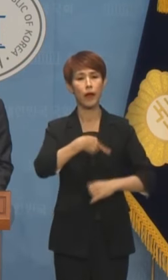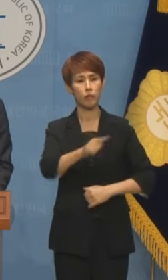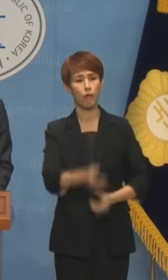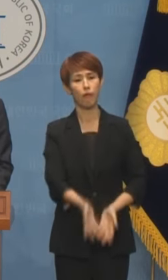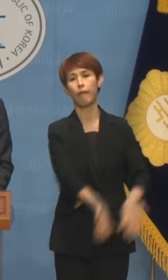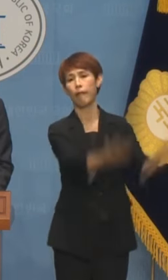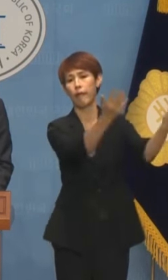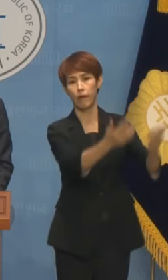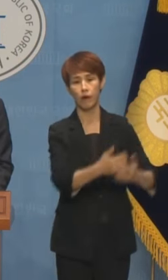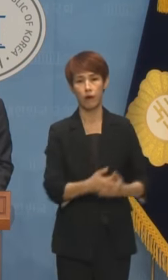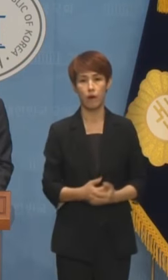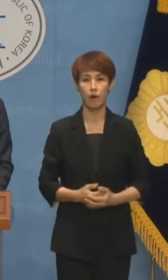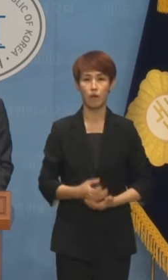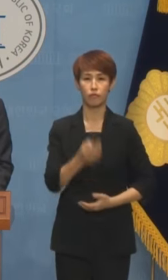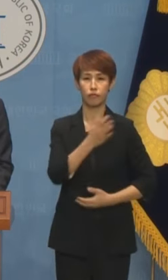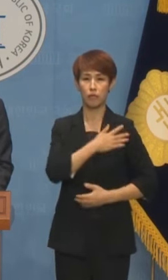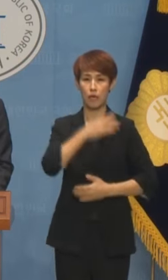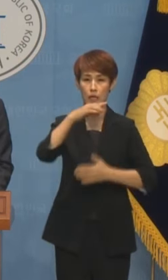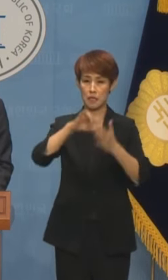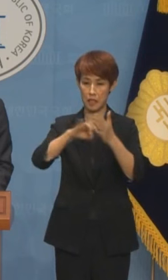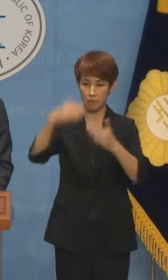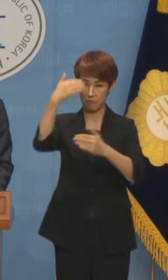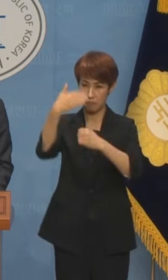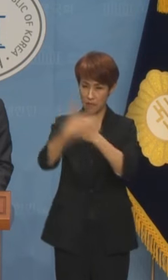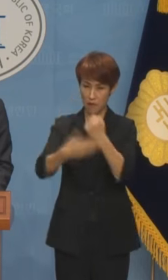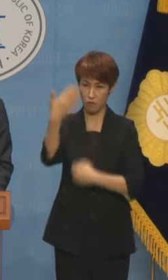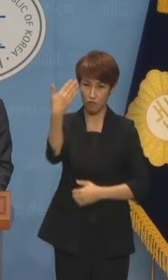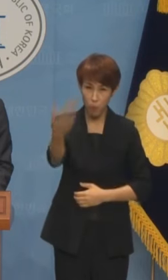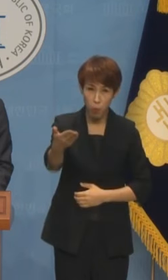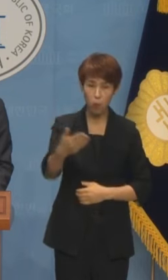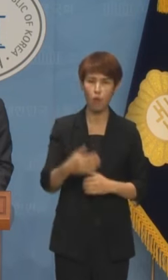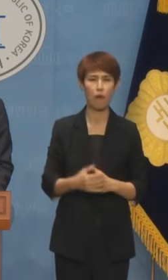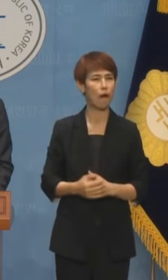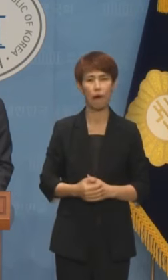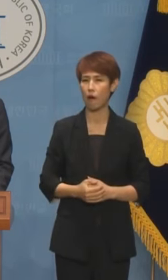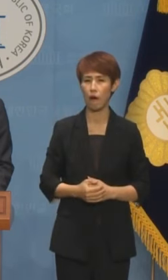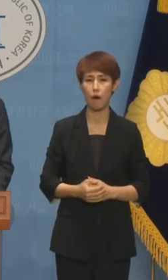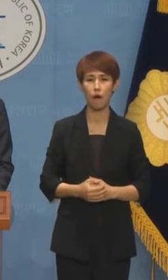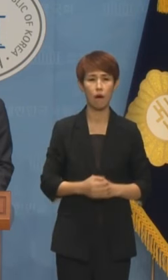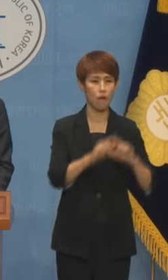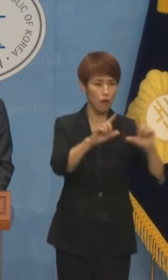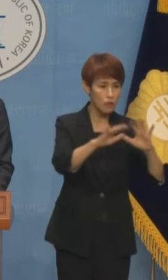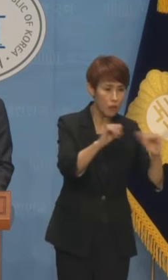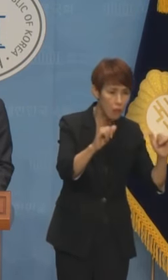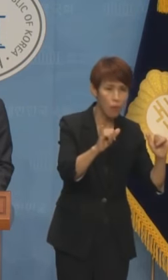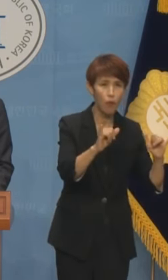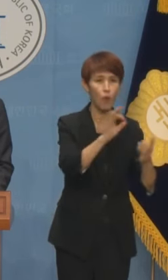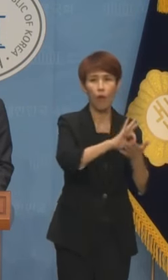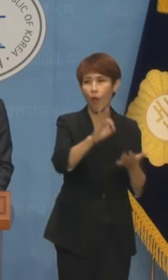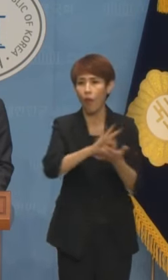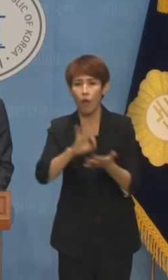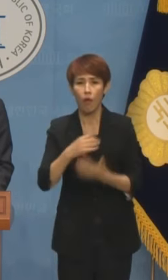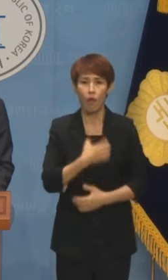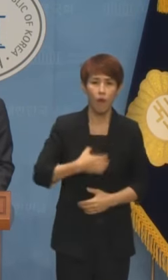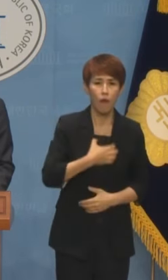내몰고 부자 감세로 인한 역대급 세수 펑크는 서민들의 유리지갑으로 채우려